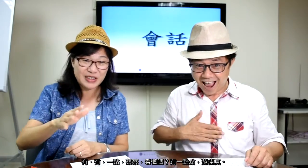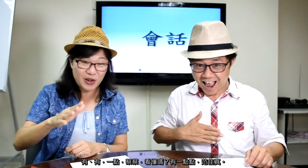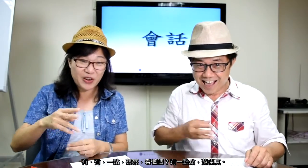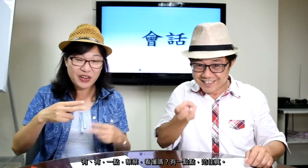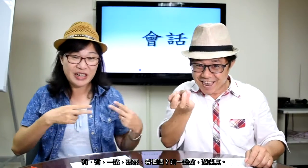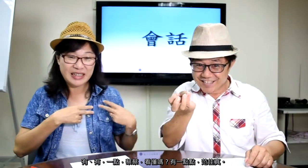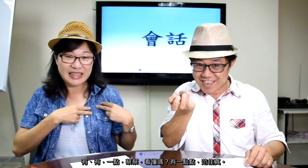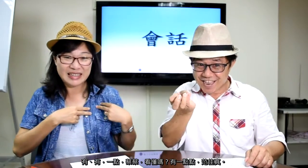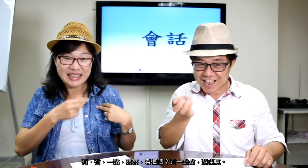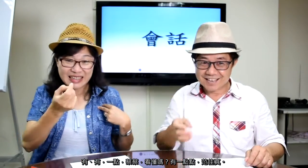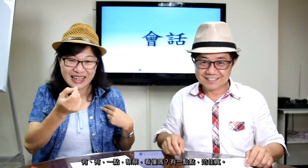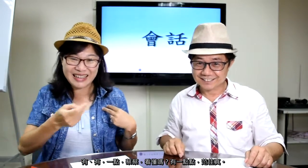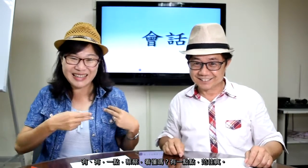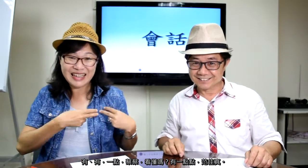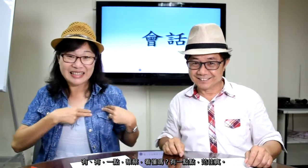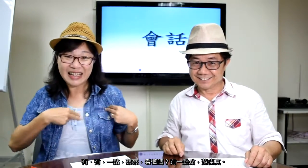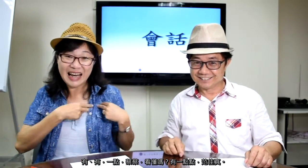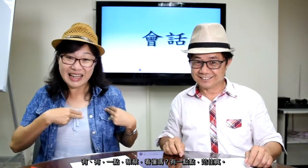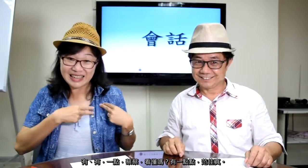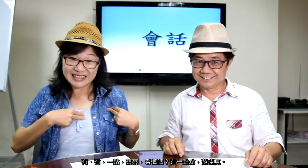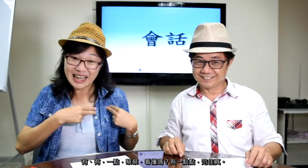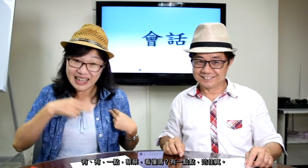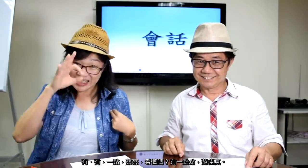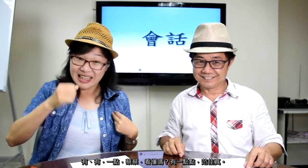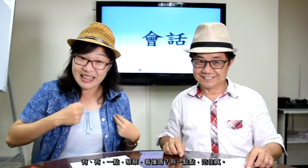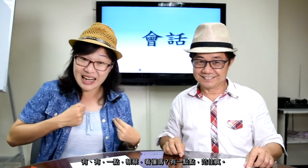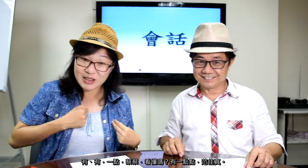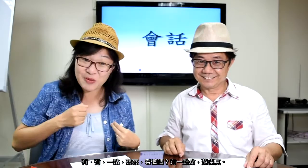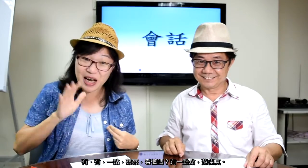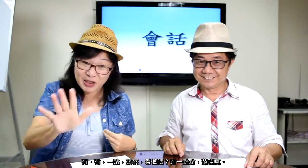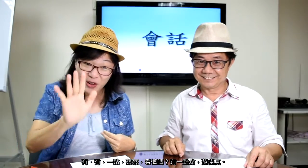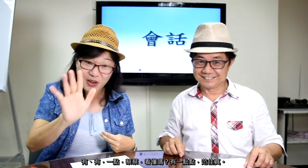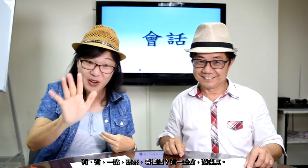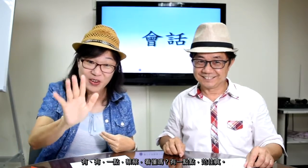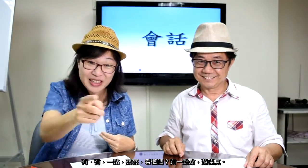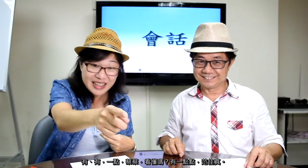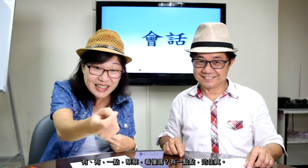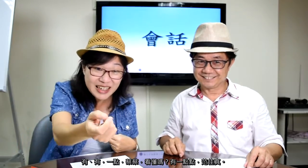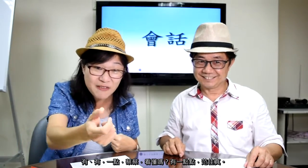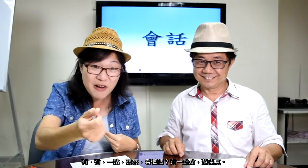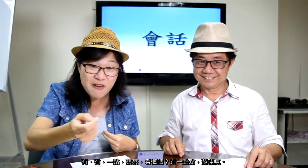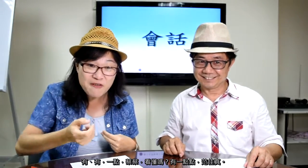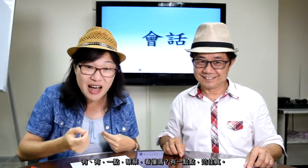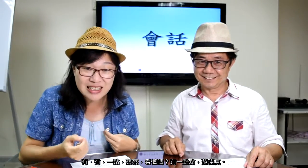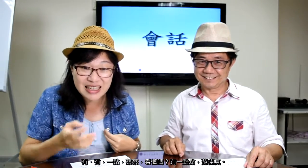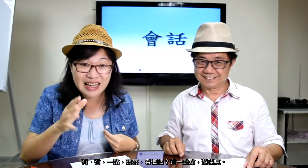有，一点。菜看懂吗？有一点点。范家